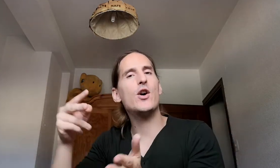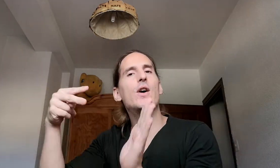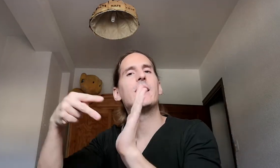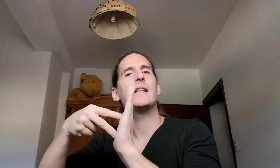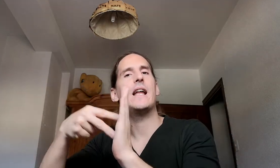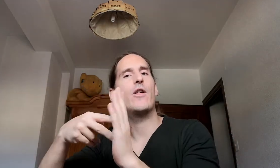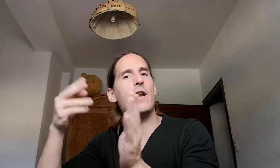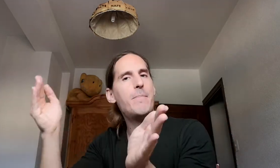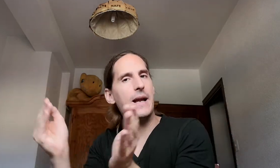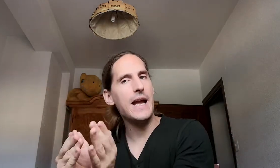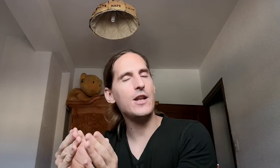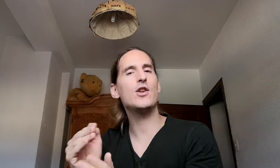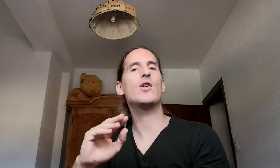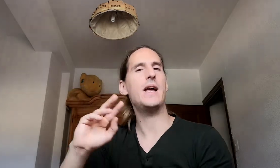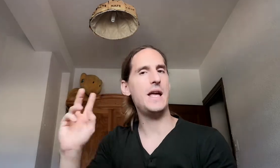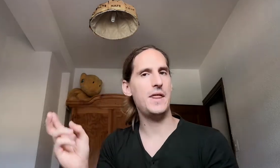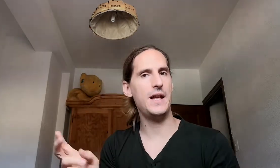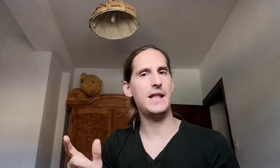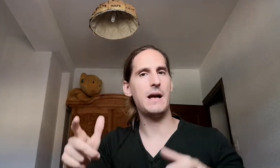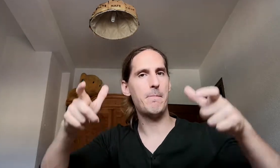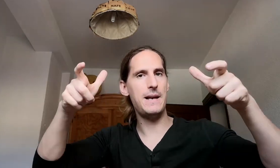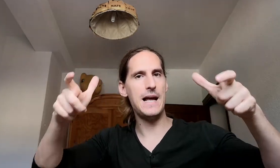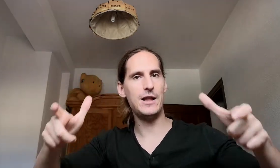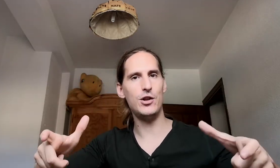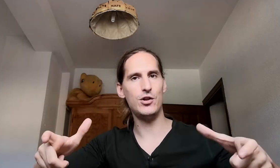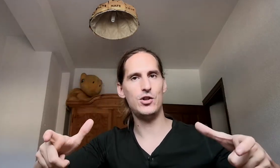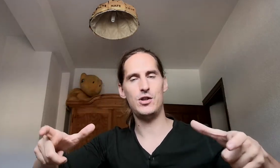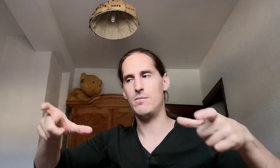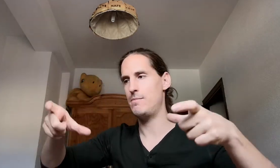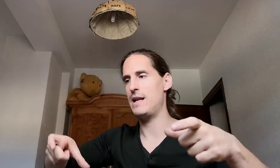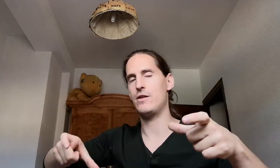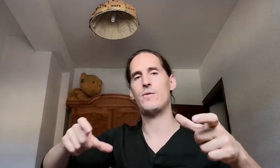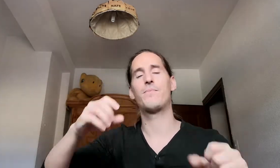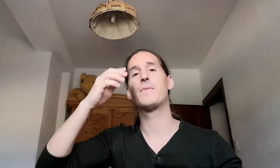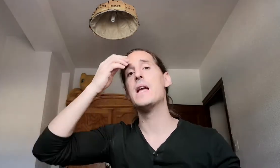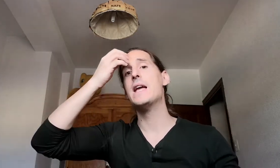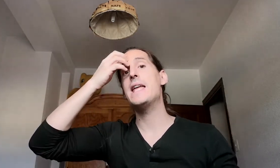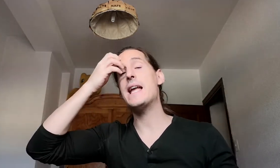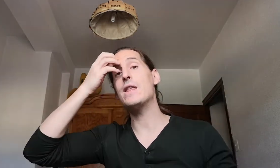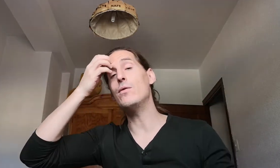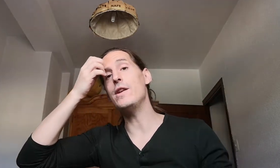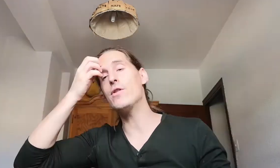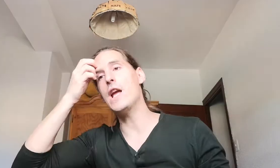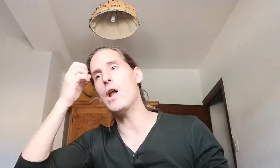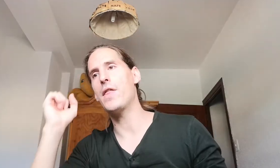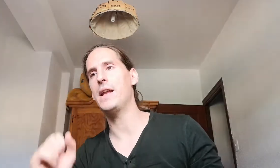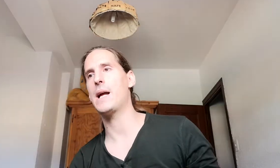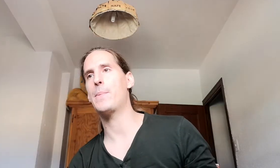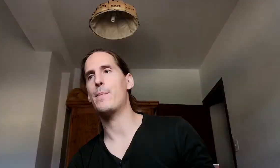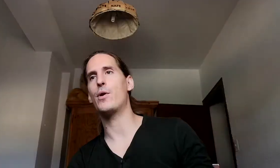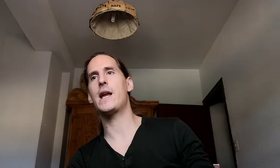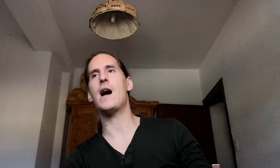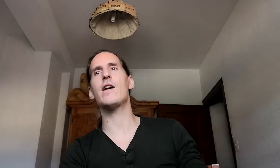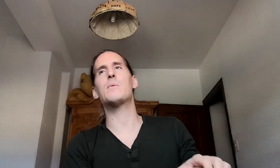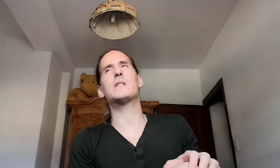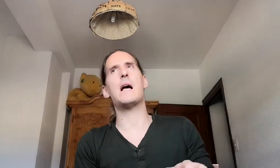pequeño, tenedores pequeños, etc. Platos, platos. Y aquí es donde yo quiero hacer hincapié, porque ahora vamos a